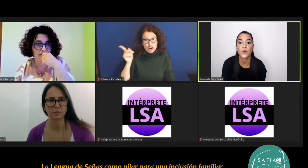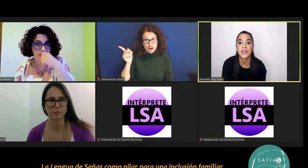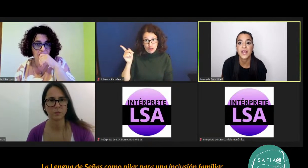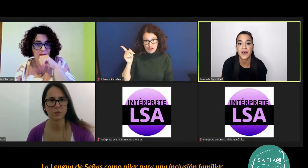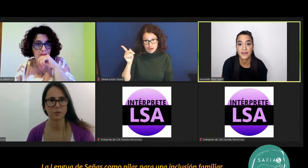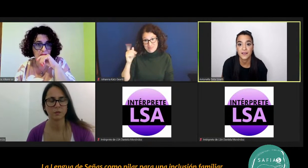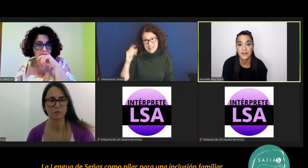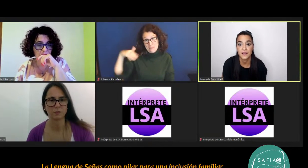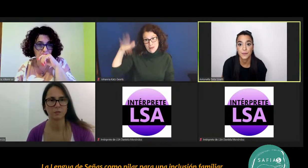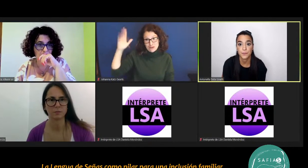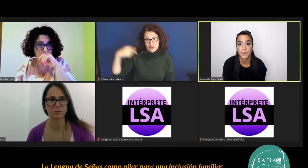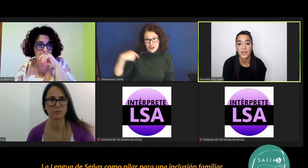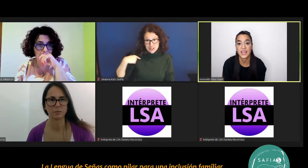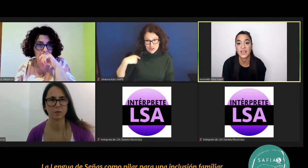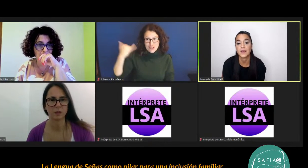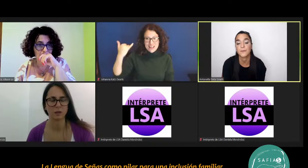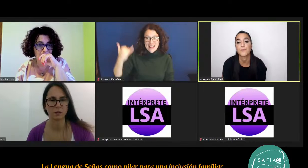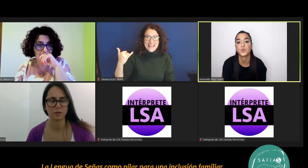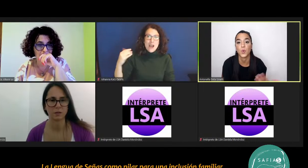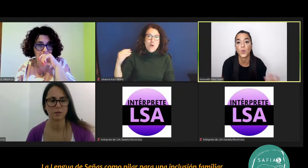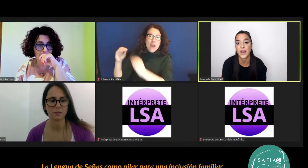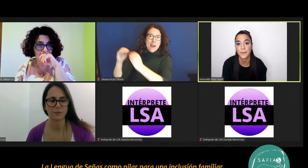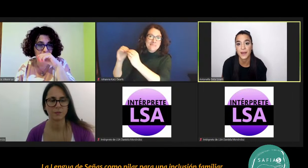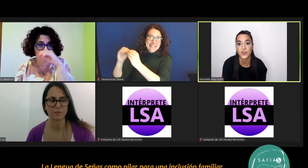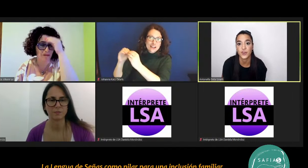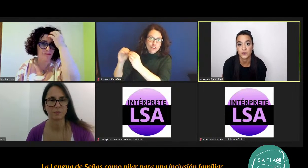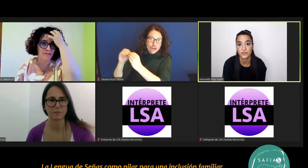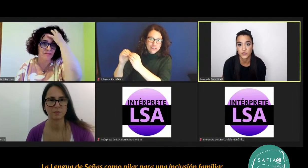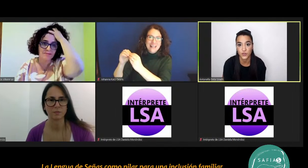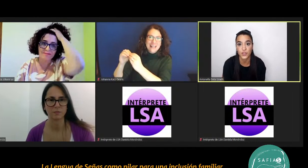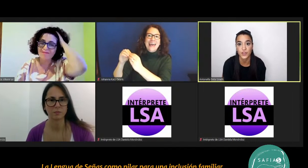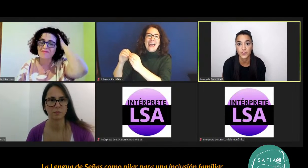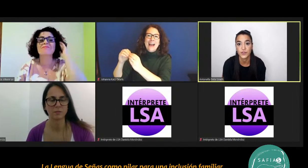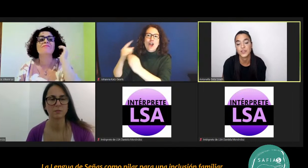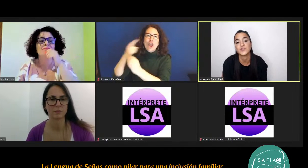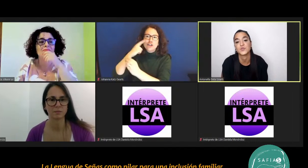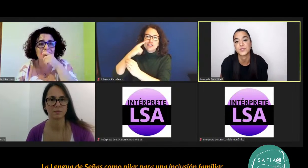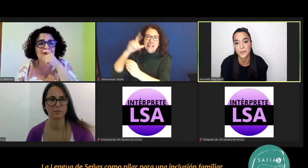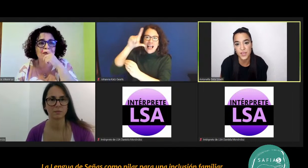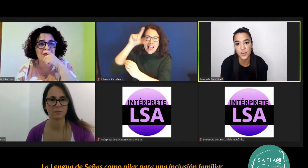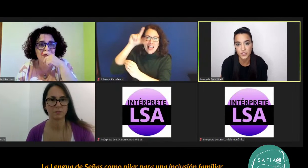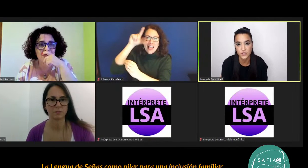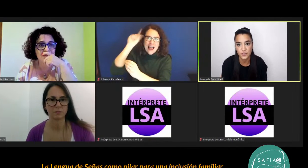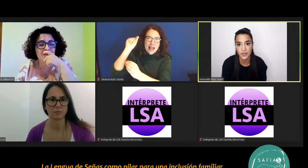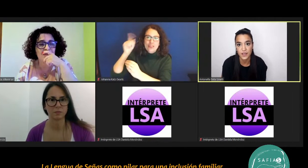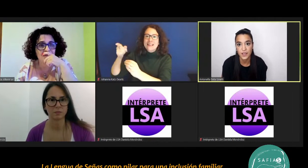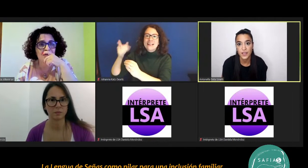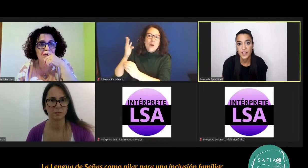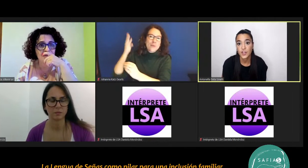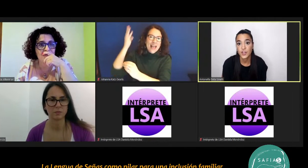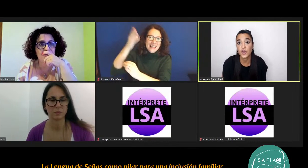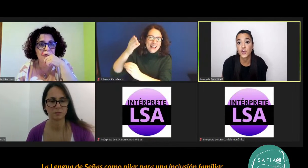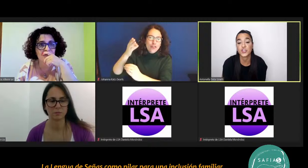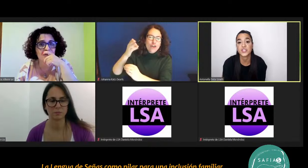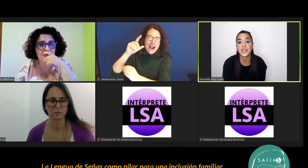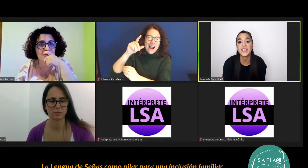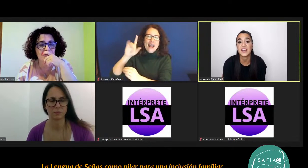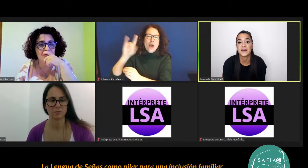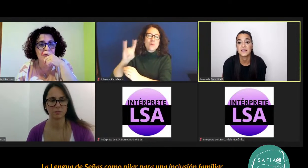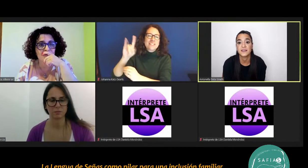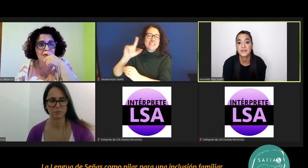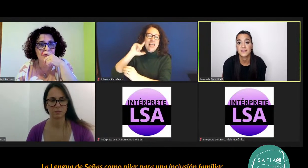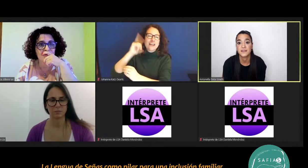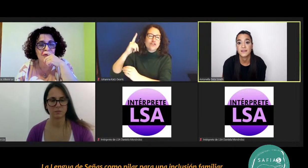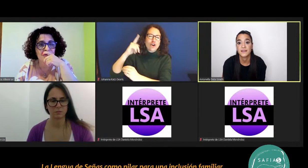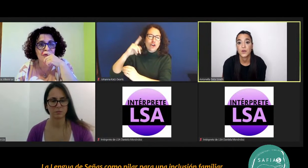una adulta que tuvo un hermano sordo y sus amigos, no